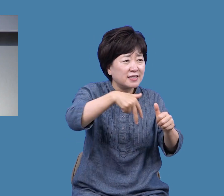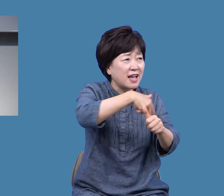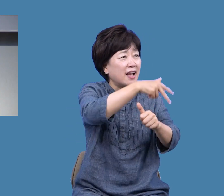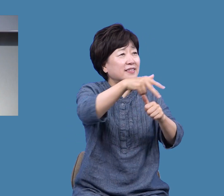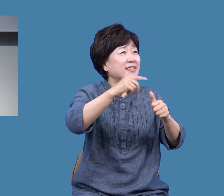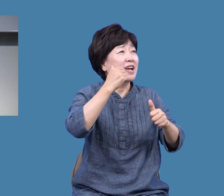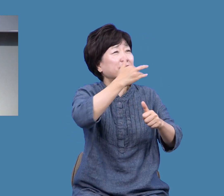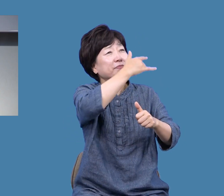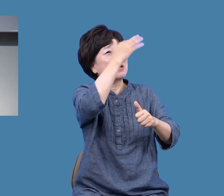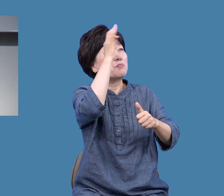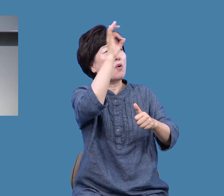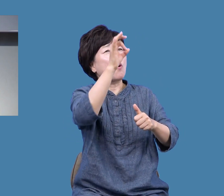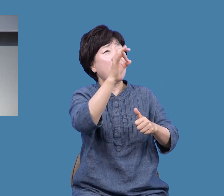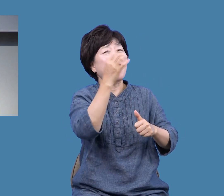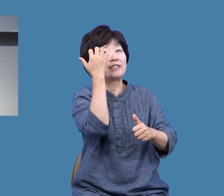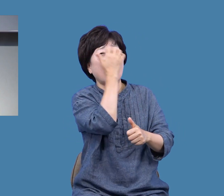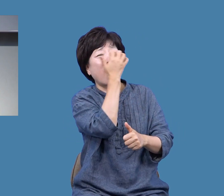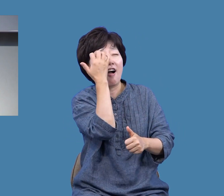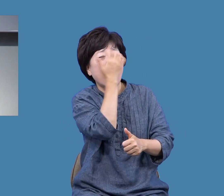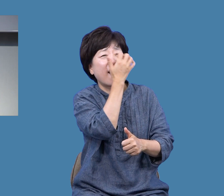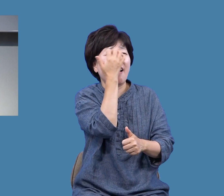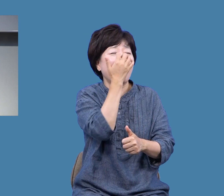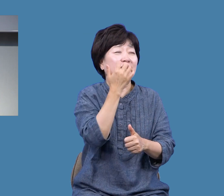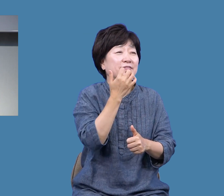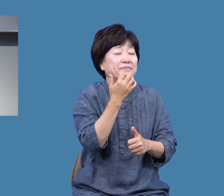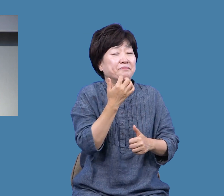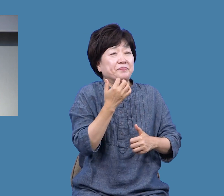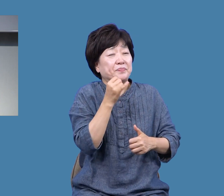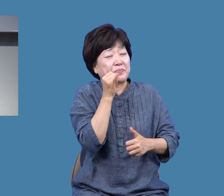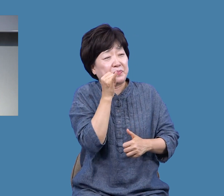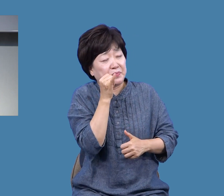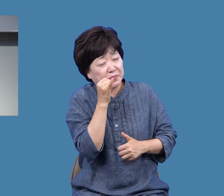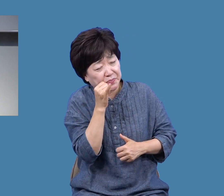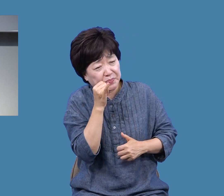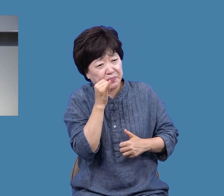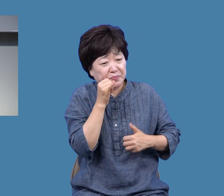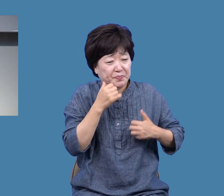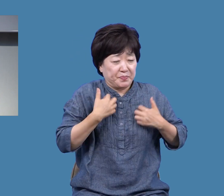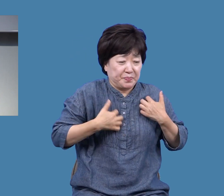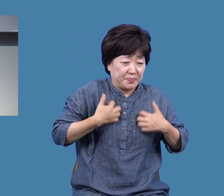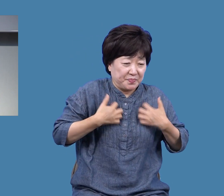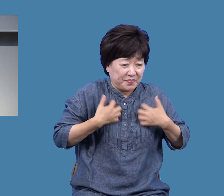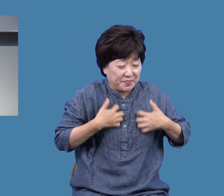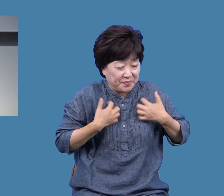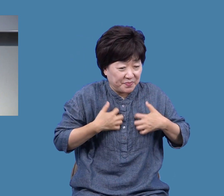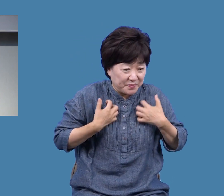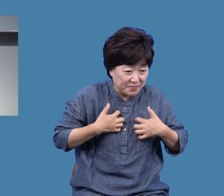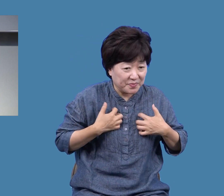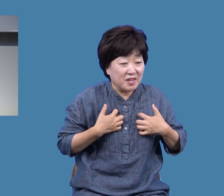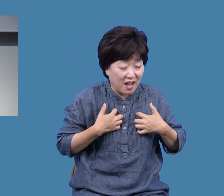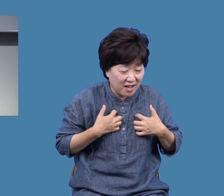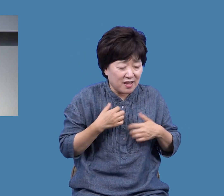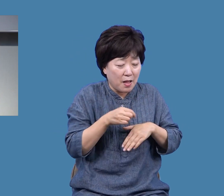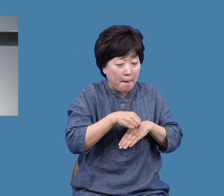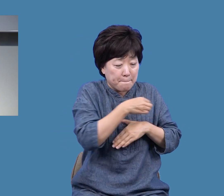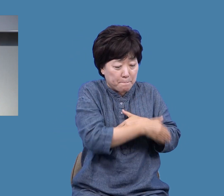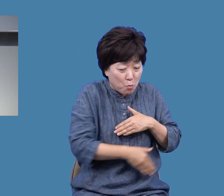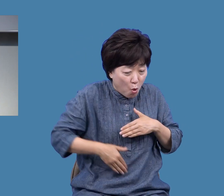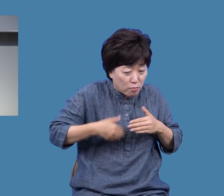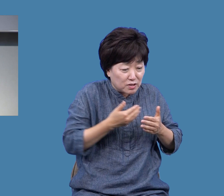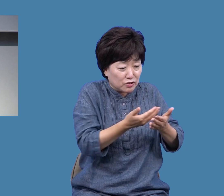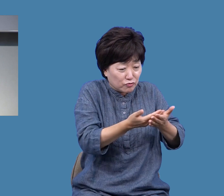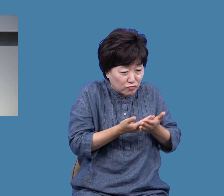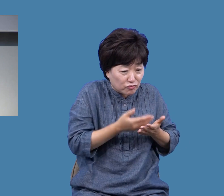느끼고 성적인 만족을 느끼고 이러라고 몸을 주신 게 아니라는 거예요. 이 몸을 주신 이유가 있는데, 그 몸은